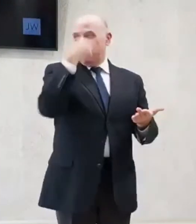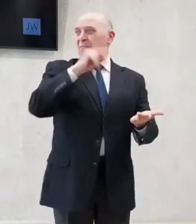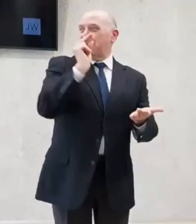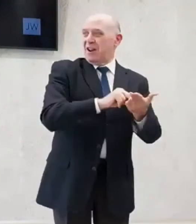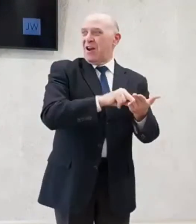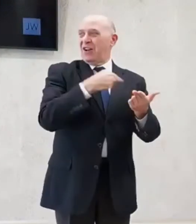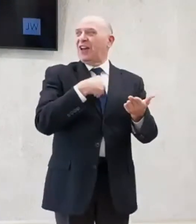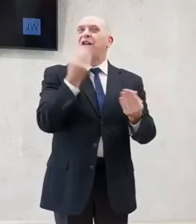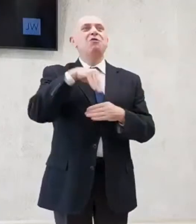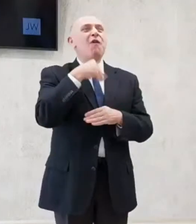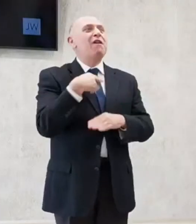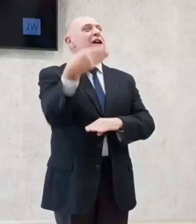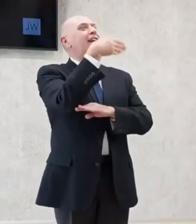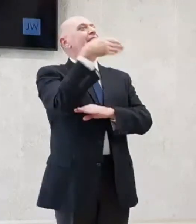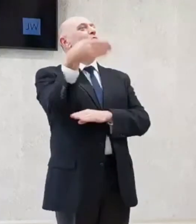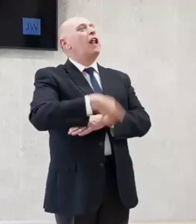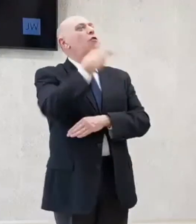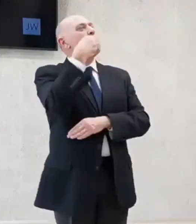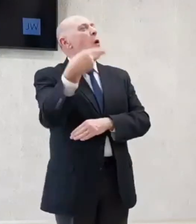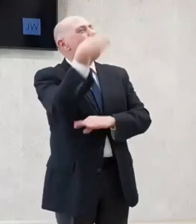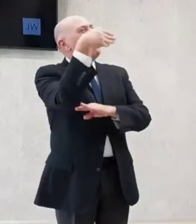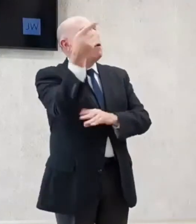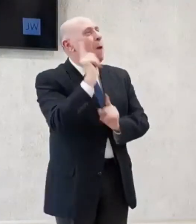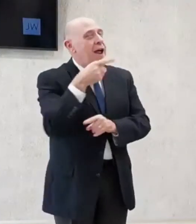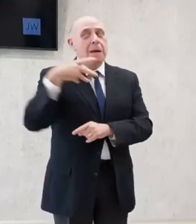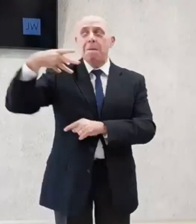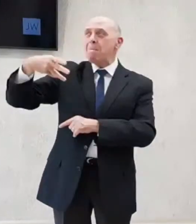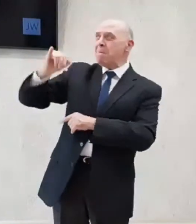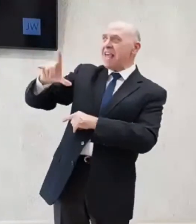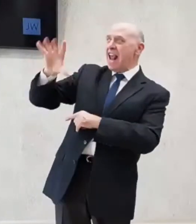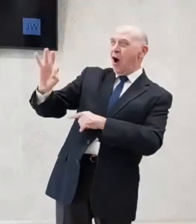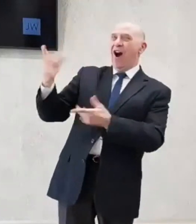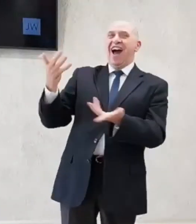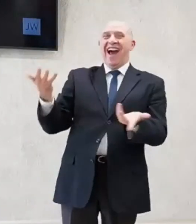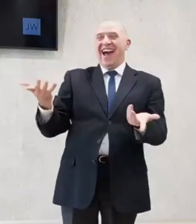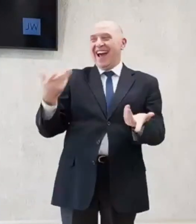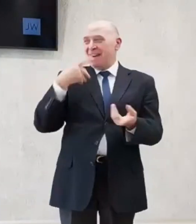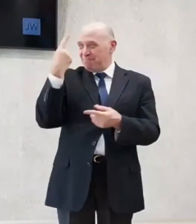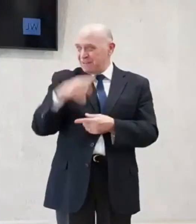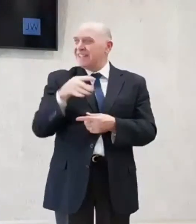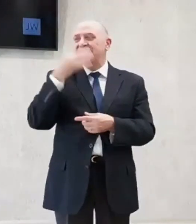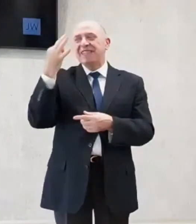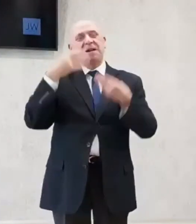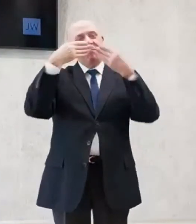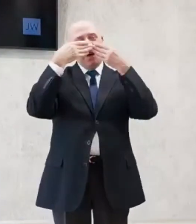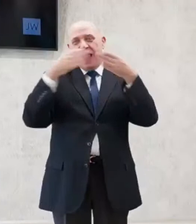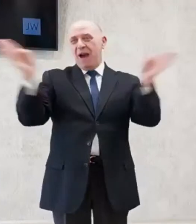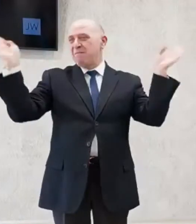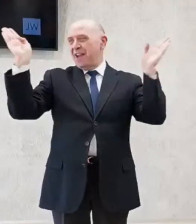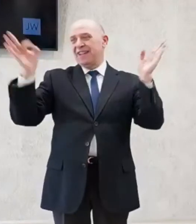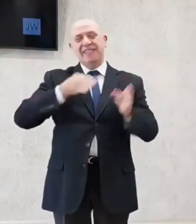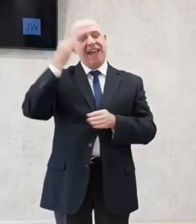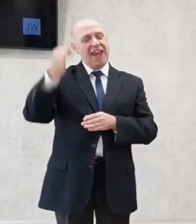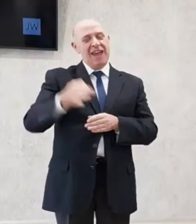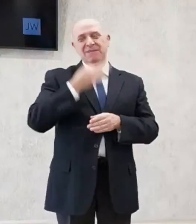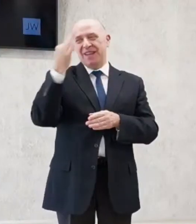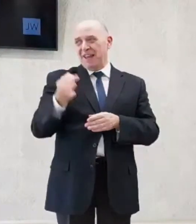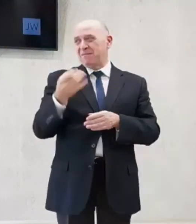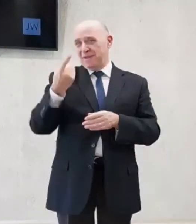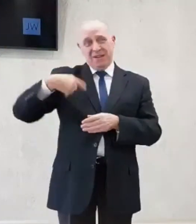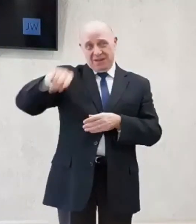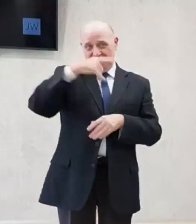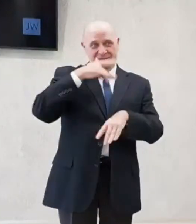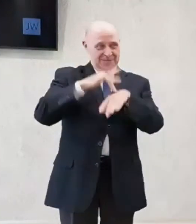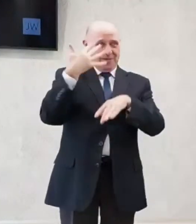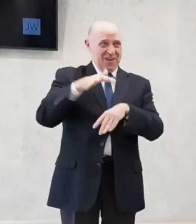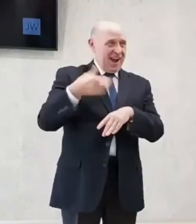al ristorante Milo perché lei era disponibile era aperta per questo è accaduto anche a noi vero noi